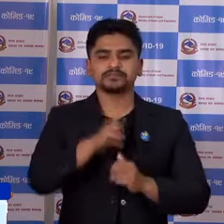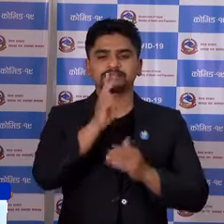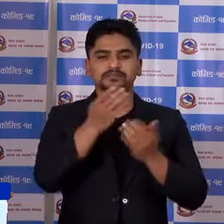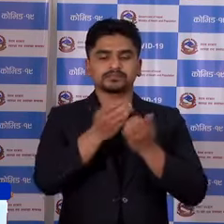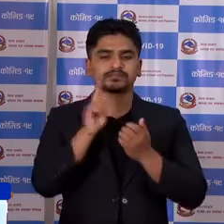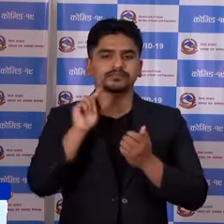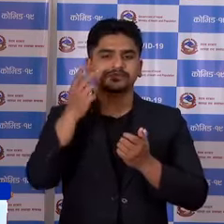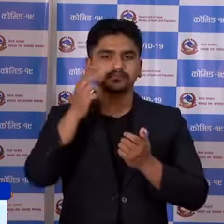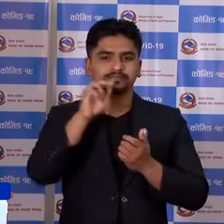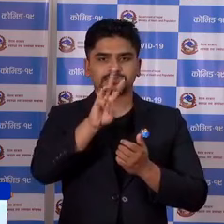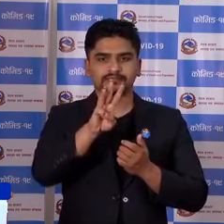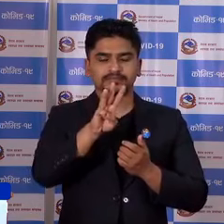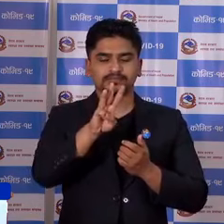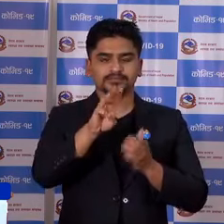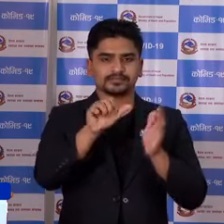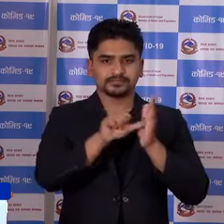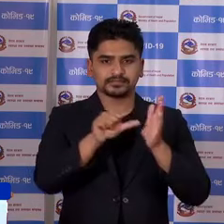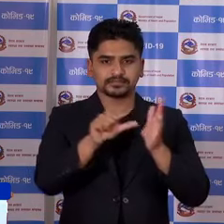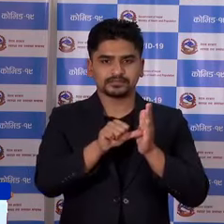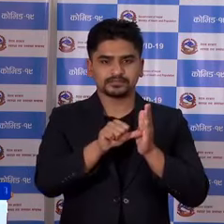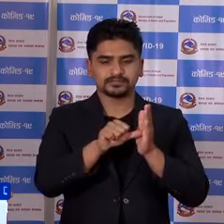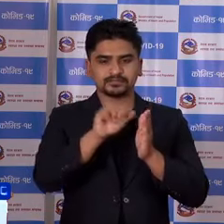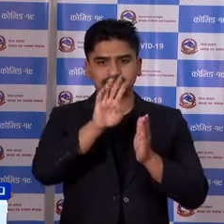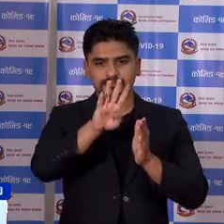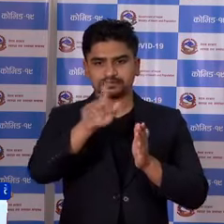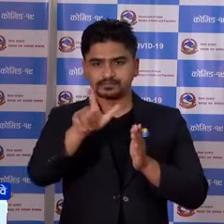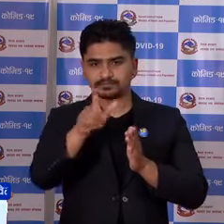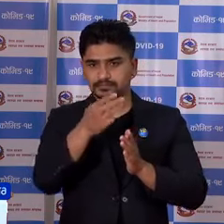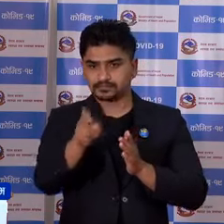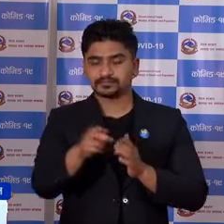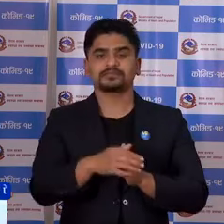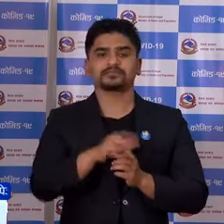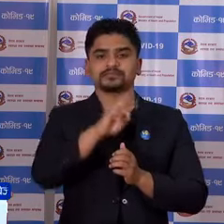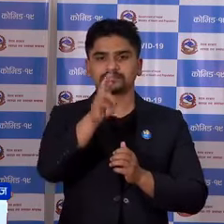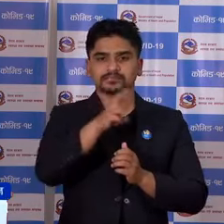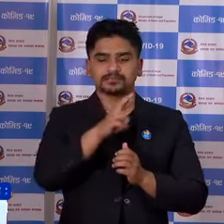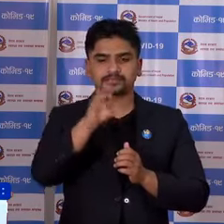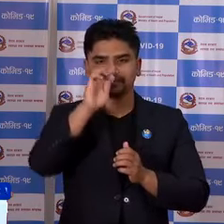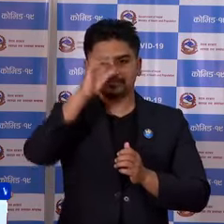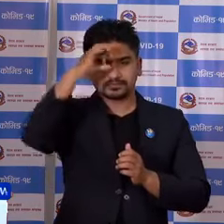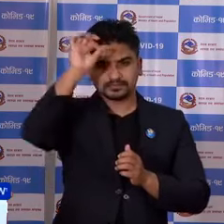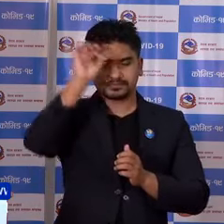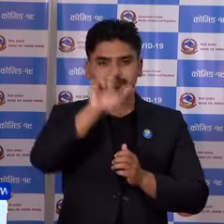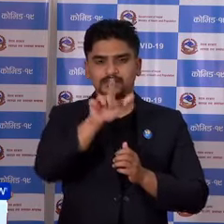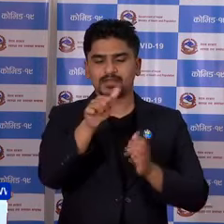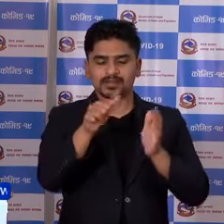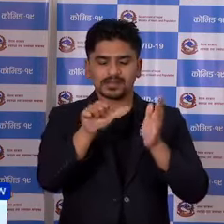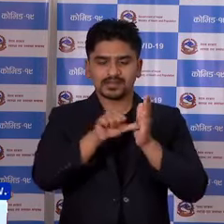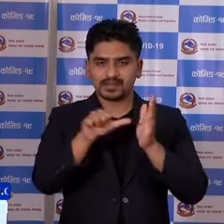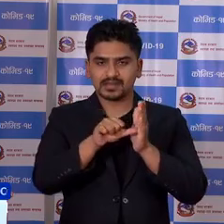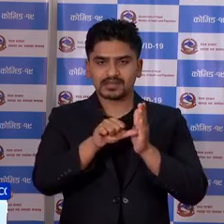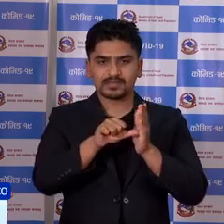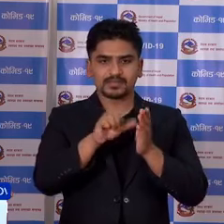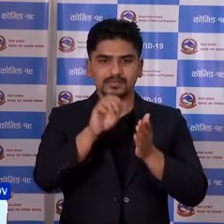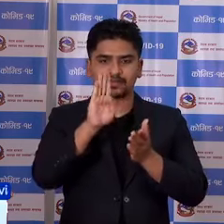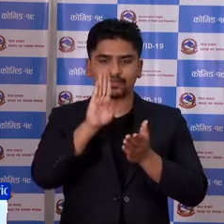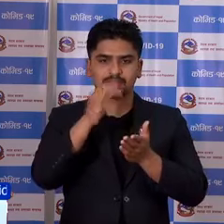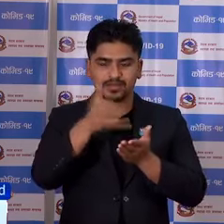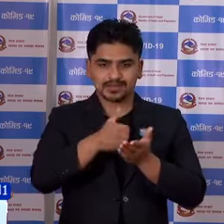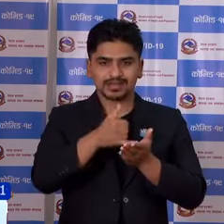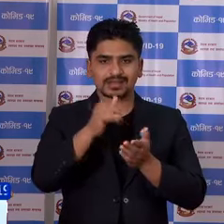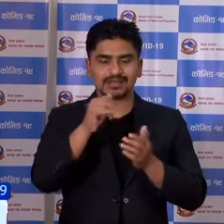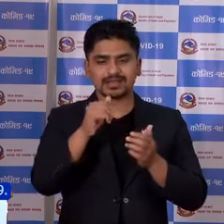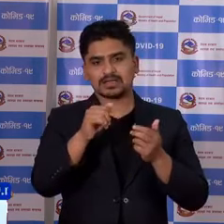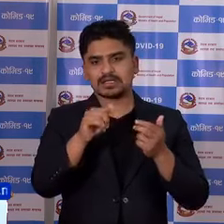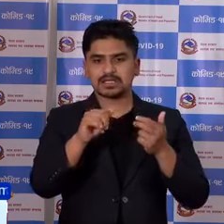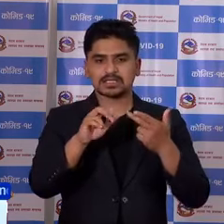गरी कर्णालीका 3 जिल्लामा 47 जना र सुदूरपश्चिमका 7 जिल्ला जसमा बझाङ र